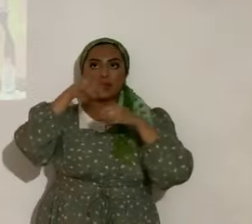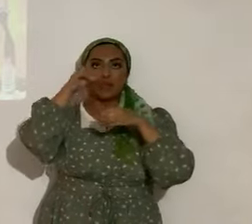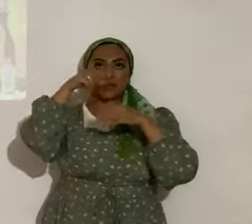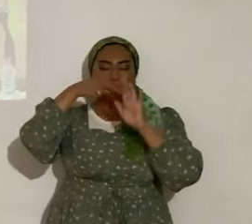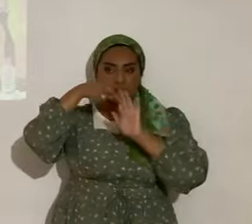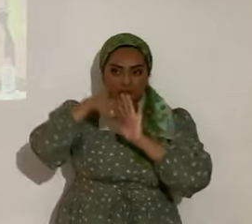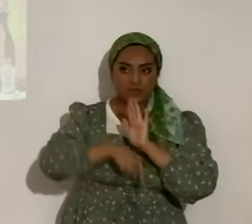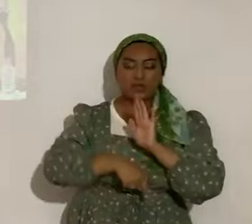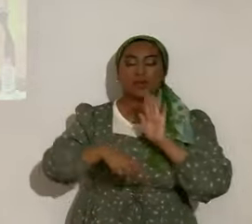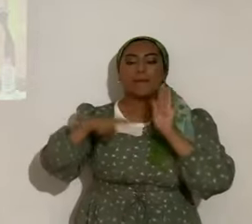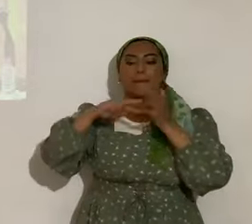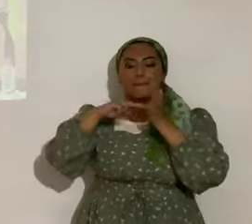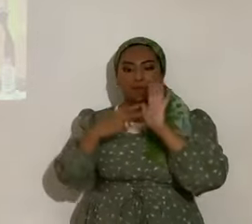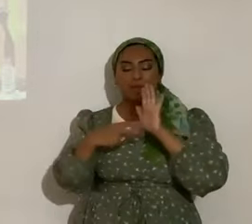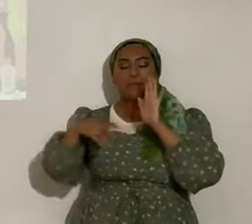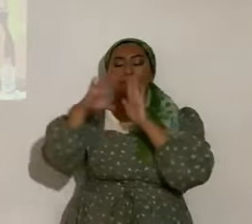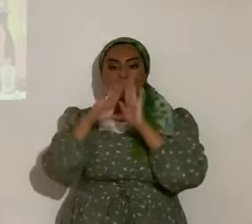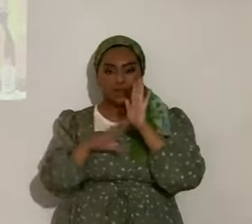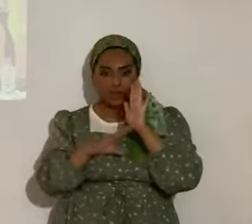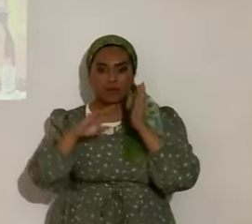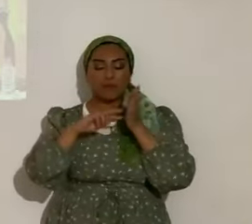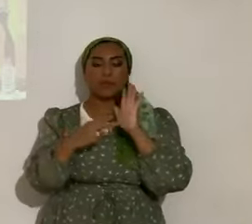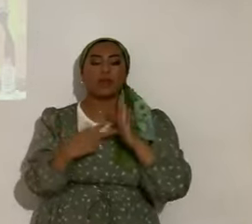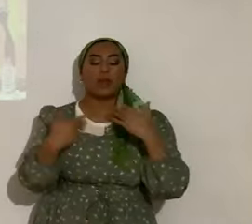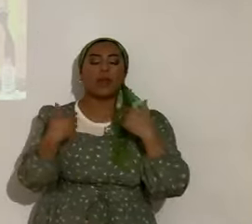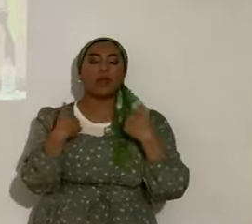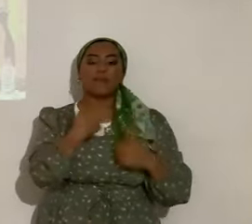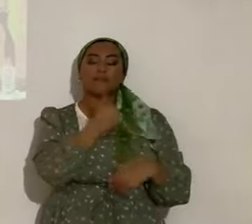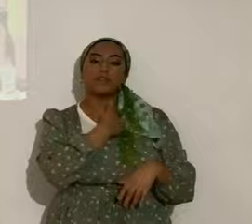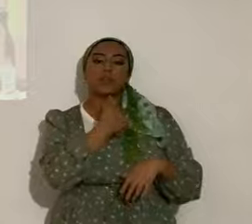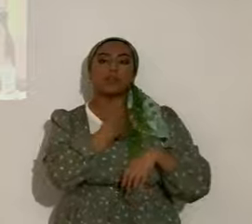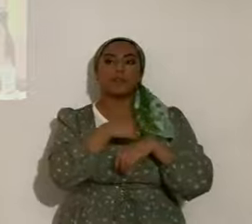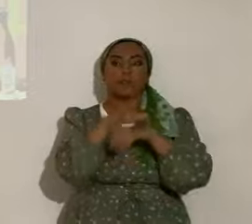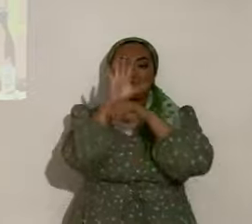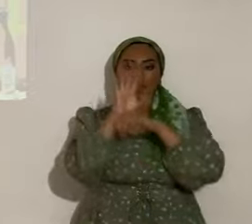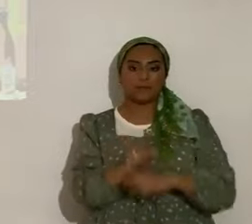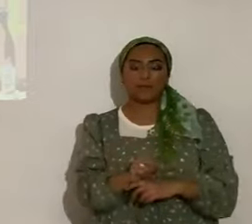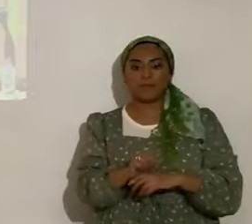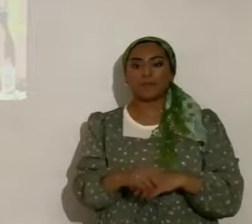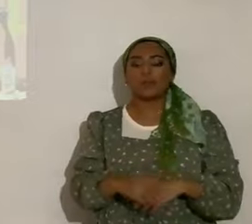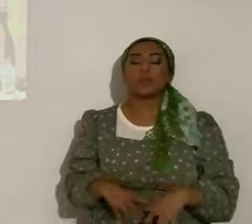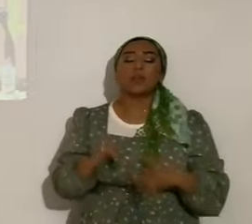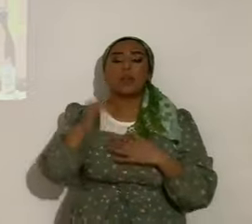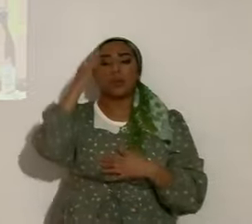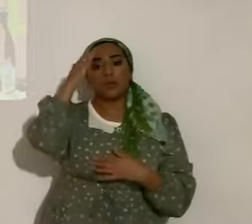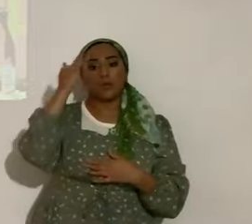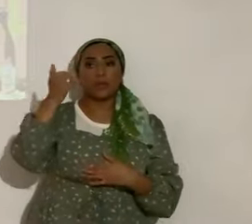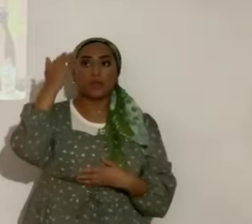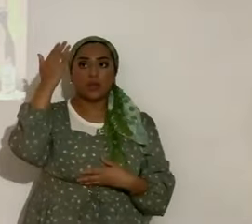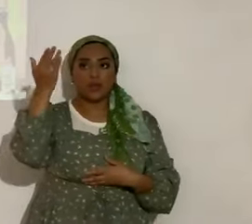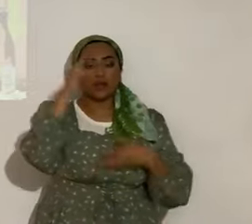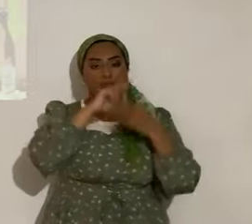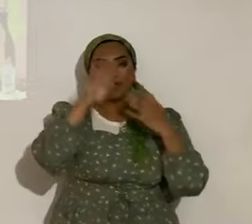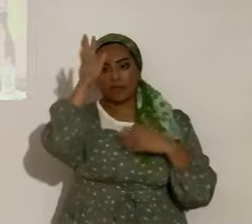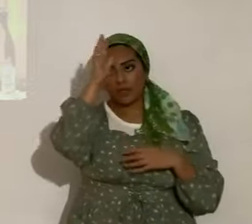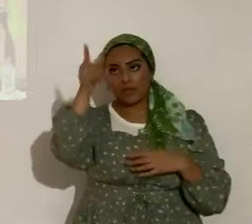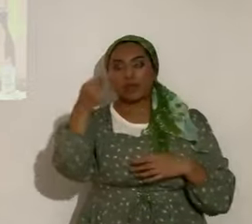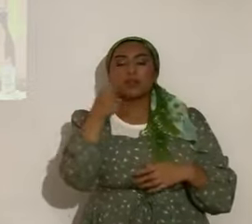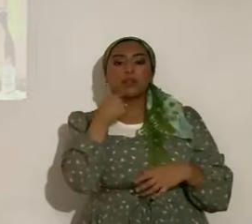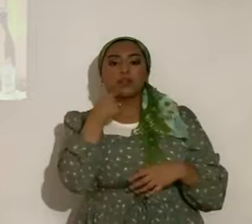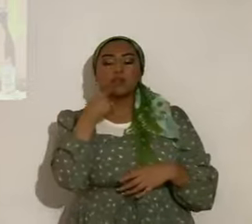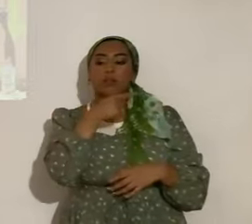profundo del Tanakh se refiere a tener dominio propio. Por eso el Eterno está diciendo, los